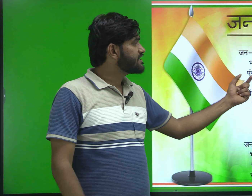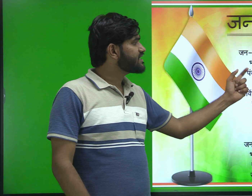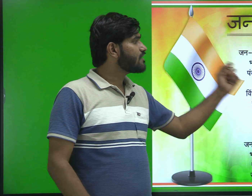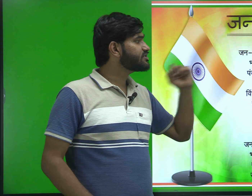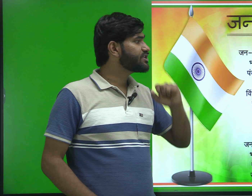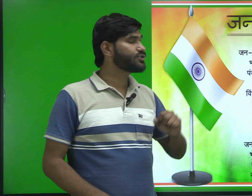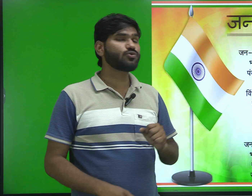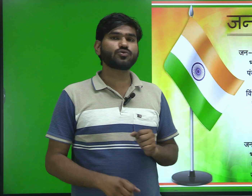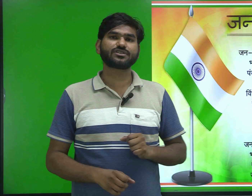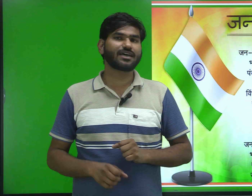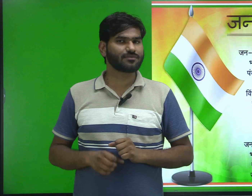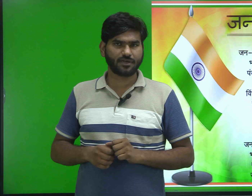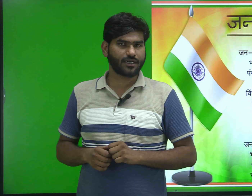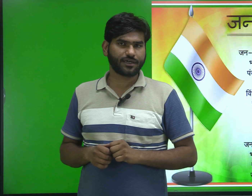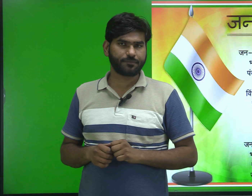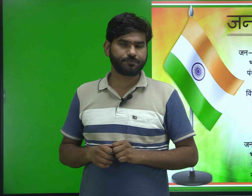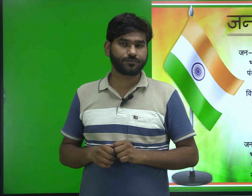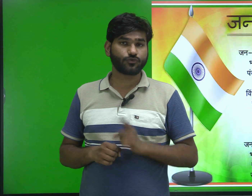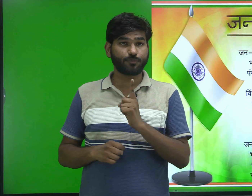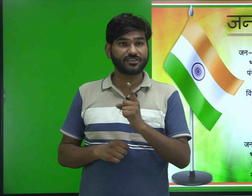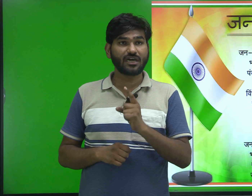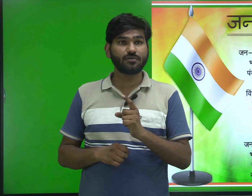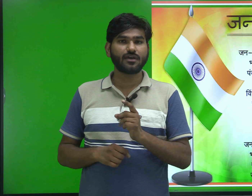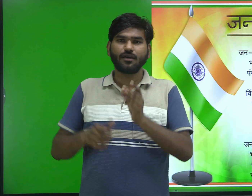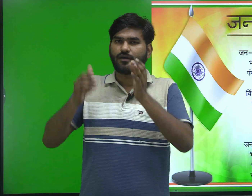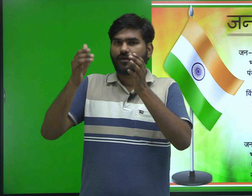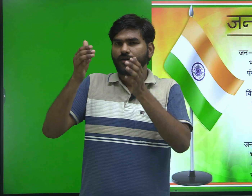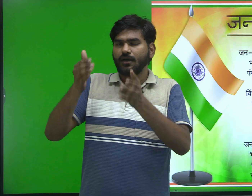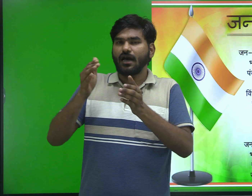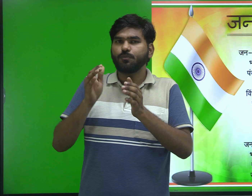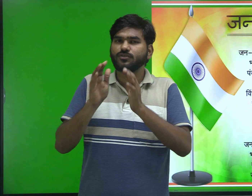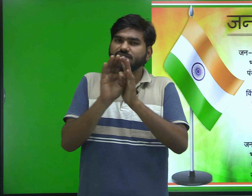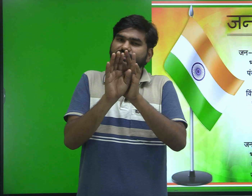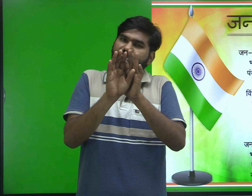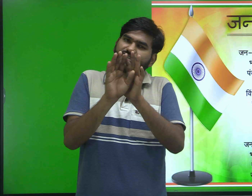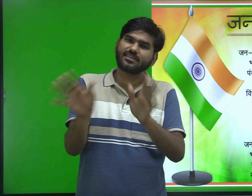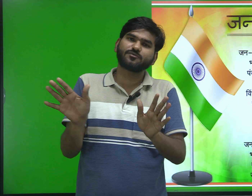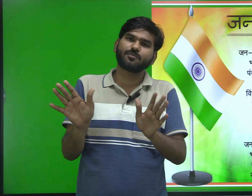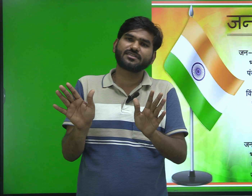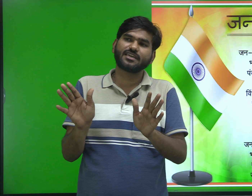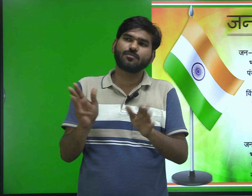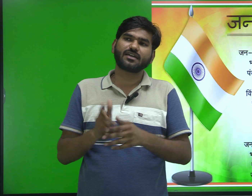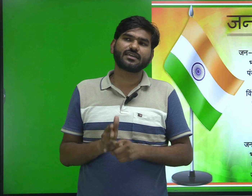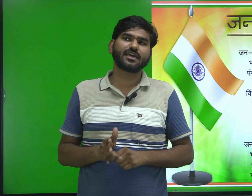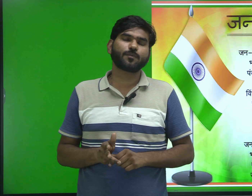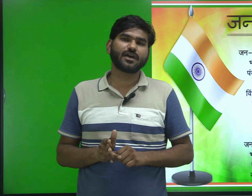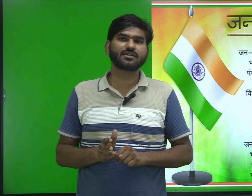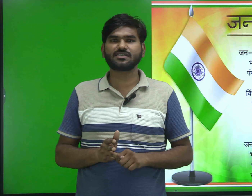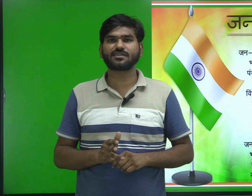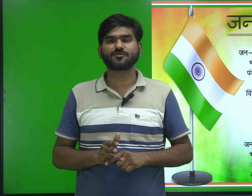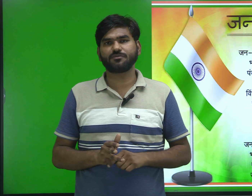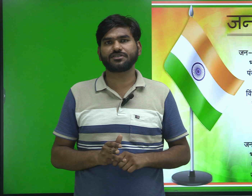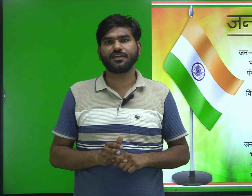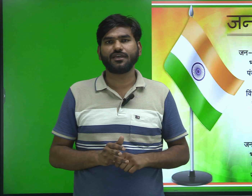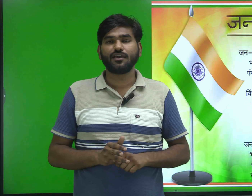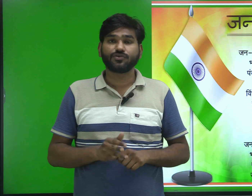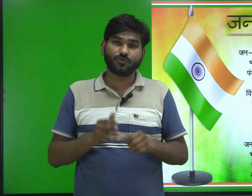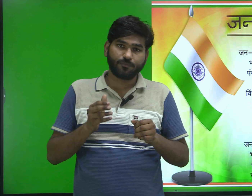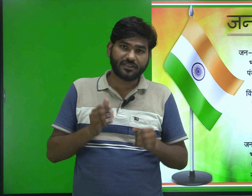पंजाब, सिंधु, गुजरात, मराठा। तो पंजाब, आपको कंसेप्ट समझने की बात है कि आप क्या कंसेप्ट समझते हैं। तो पंजाब